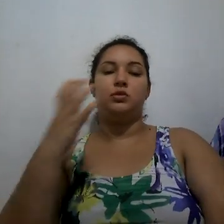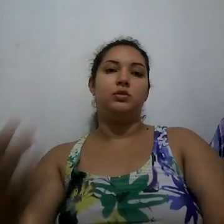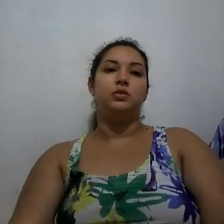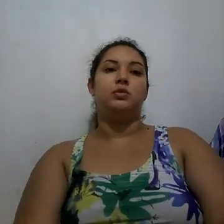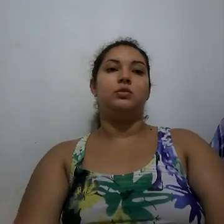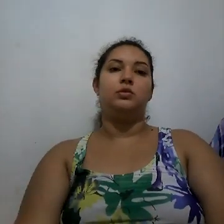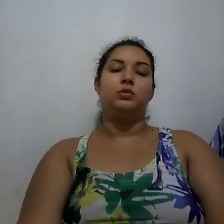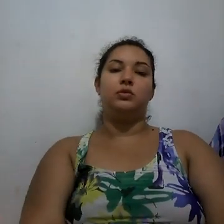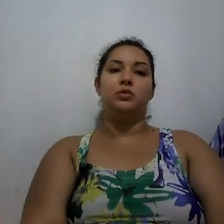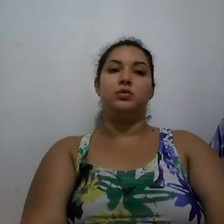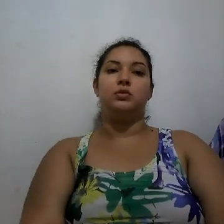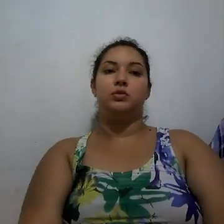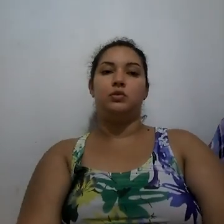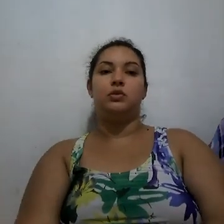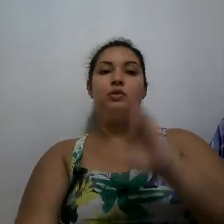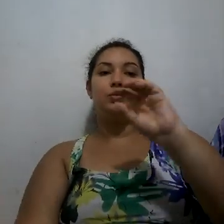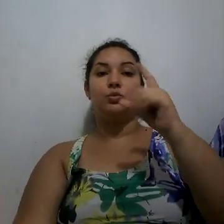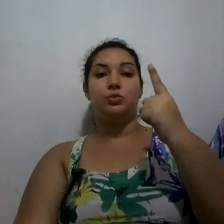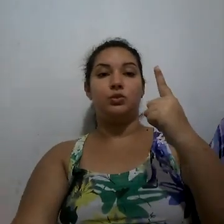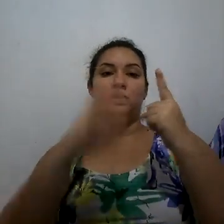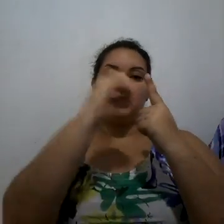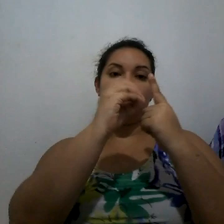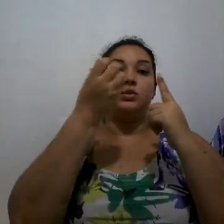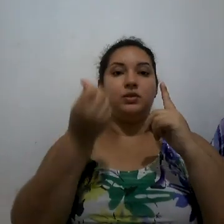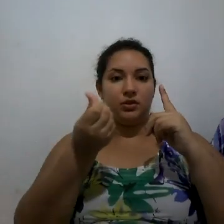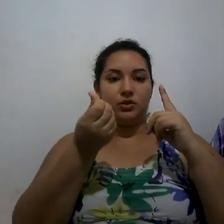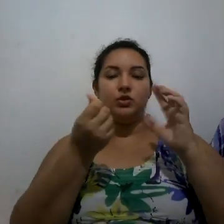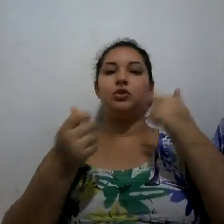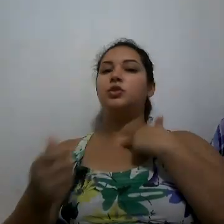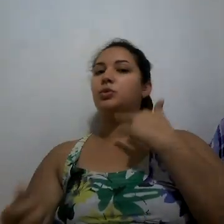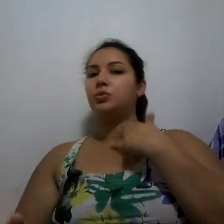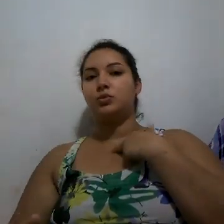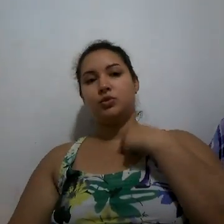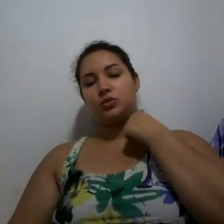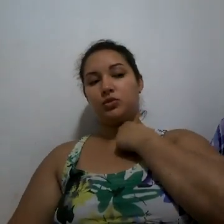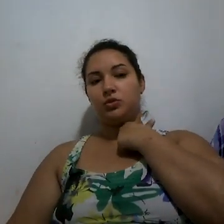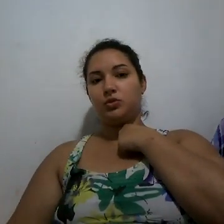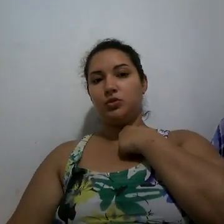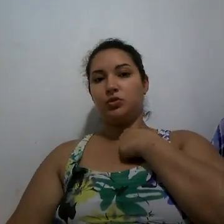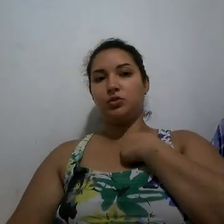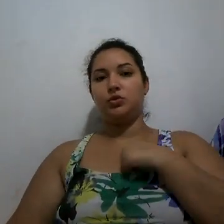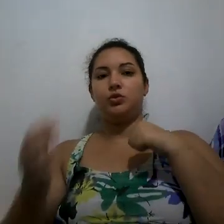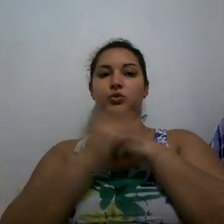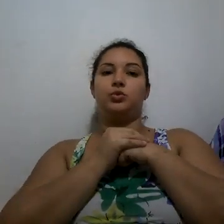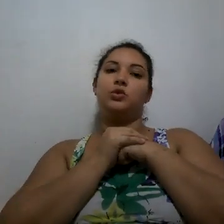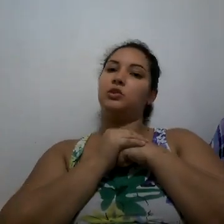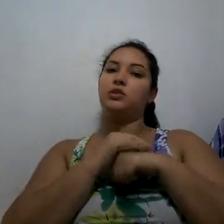106. Esse 0 é um 0 significativo, ele vai me dar o valor cheio, 106. Não posso omitir esse 0, que esse 0 não vai